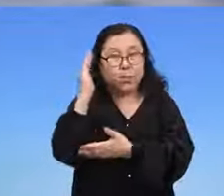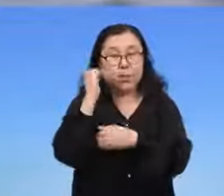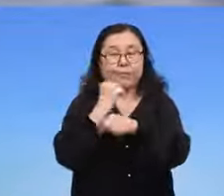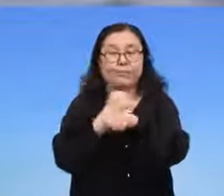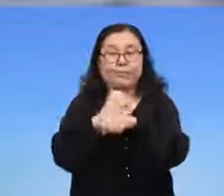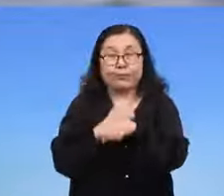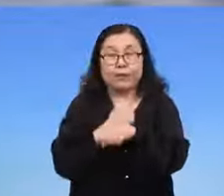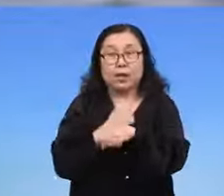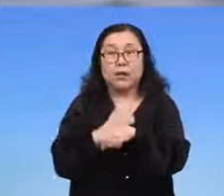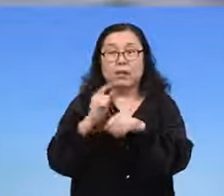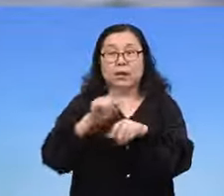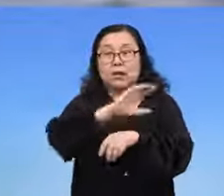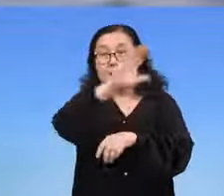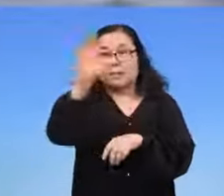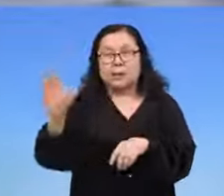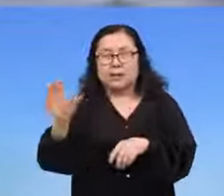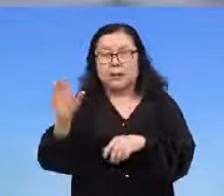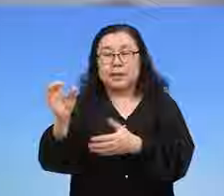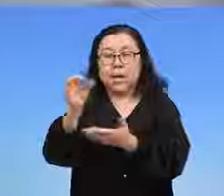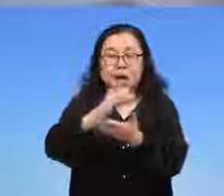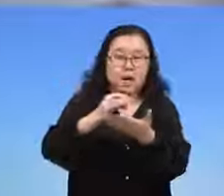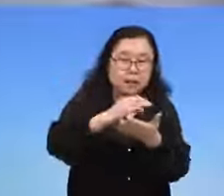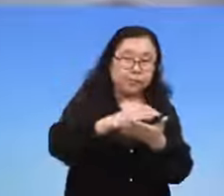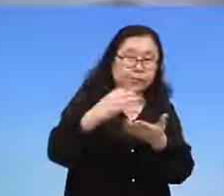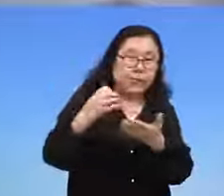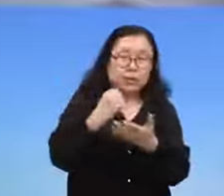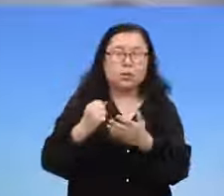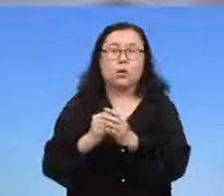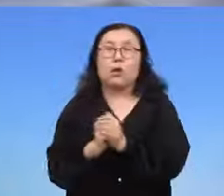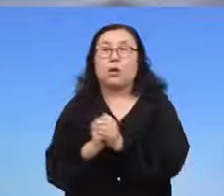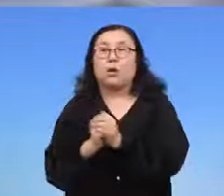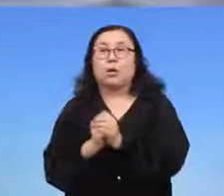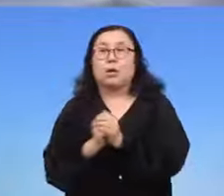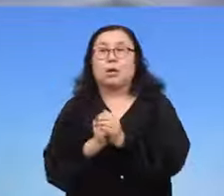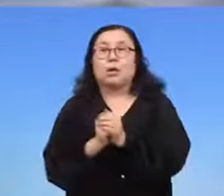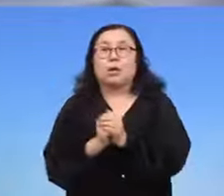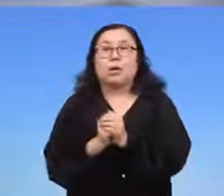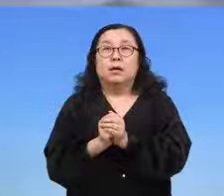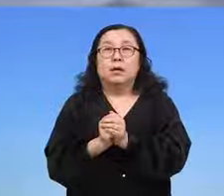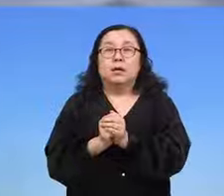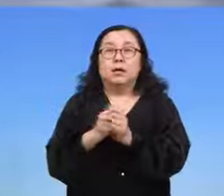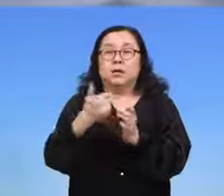않았습니까? 그러면서 이제 이번 성탄 헌금을 가지고 미자리 교회에